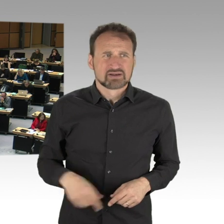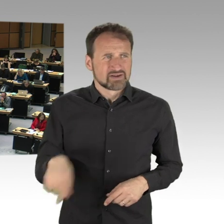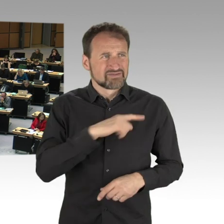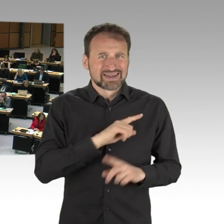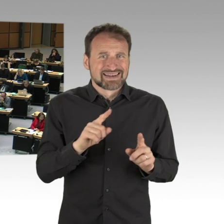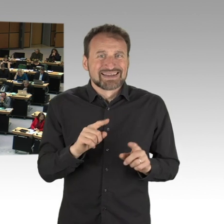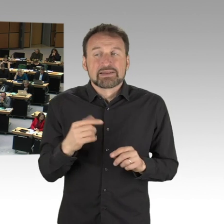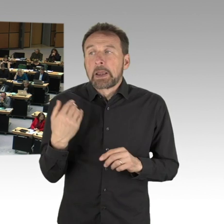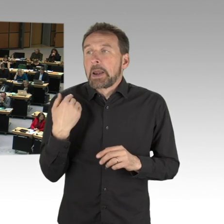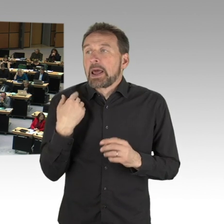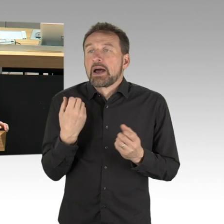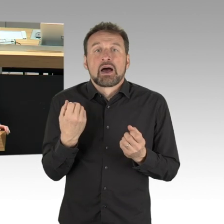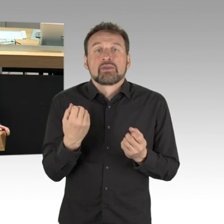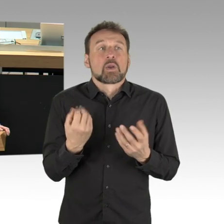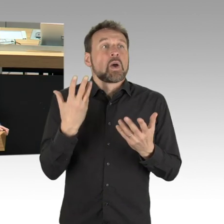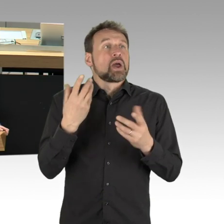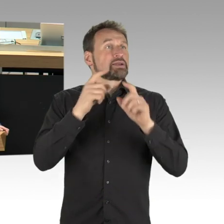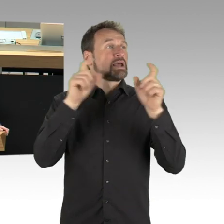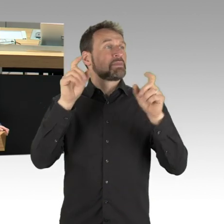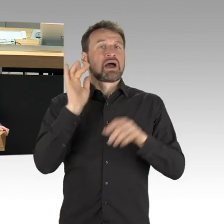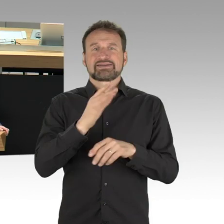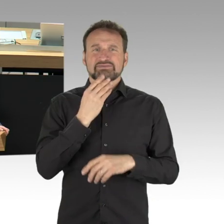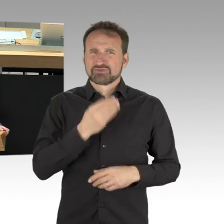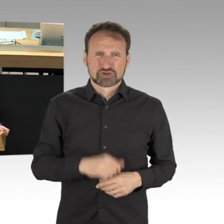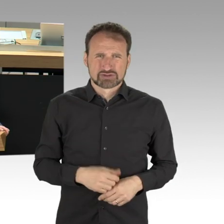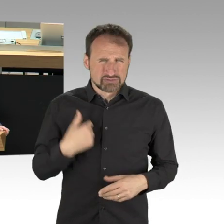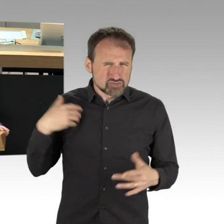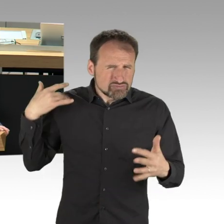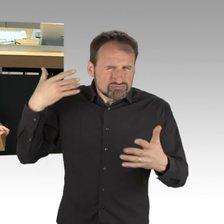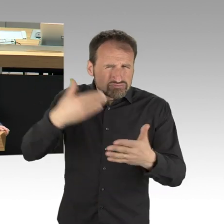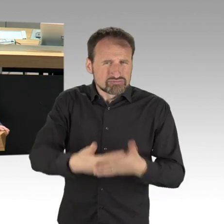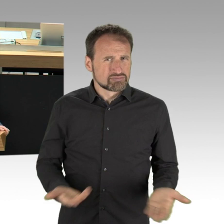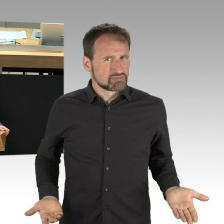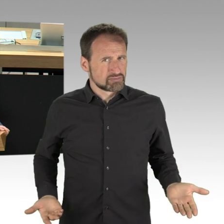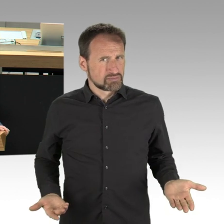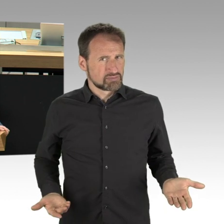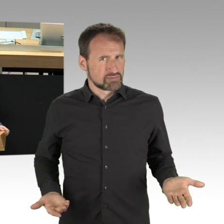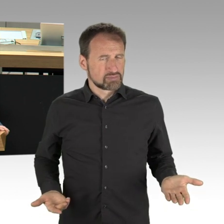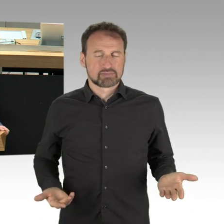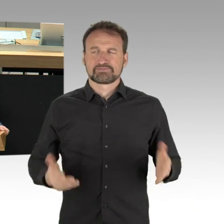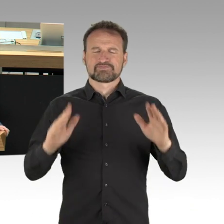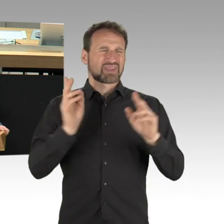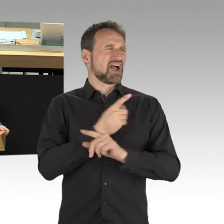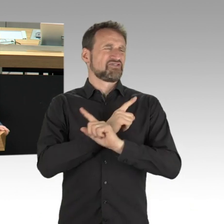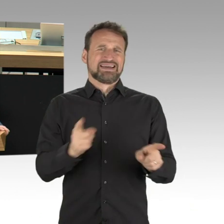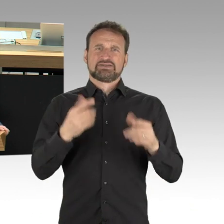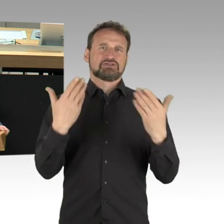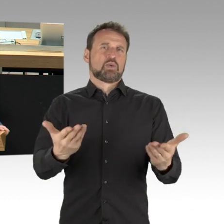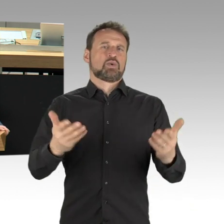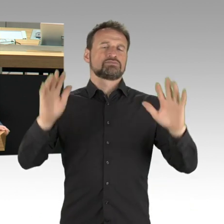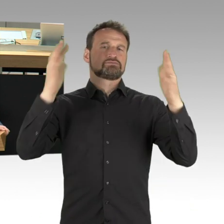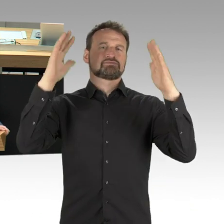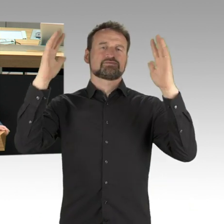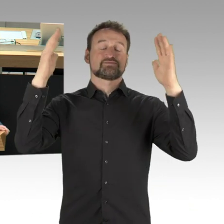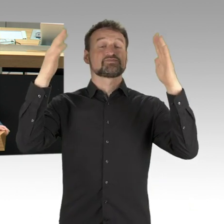Mit Berlin trägt Kippa hat Berlin ein deutliches Zeichen gesetzt, dass unsere jüdischen